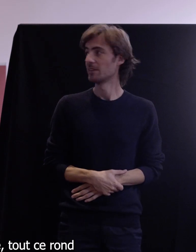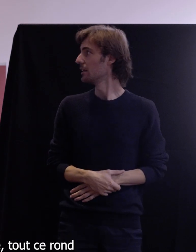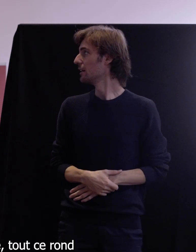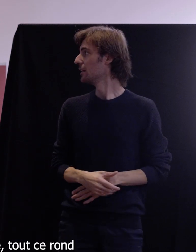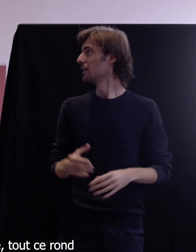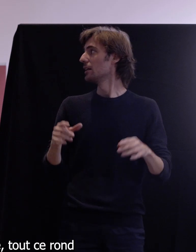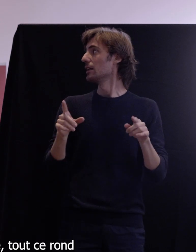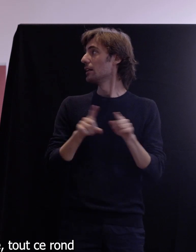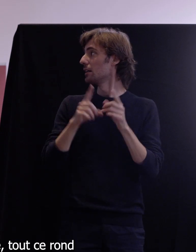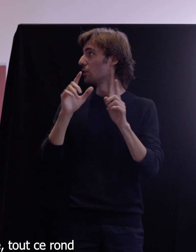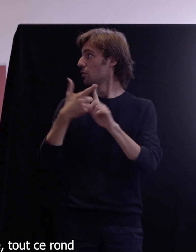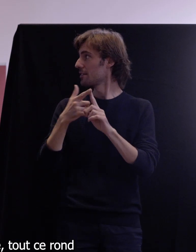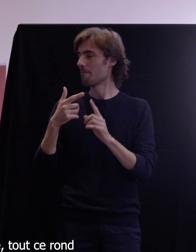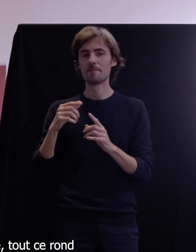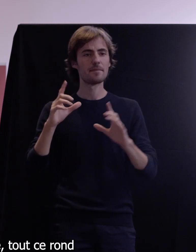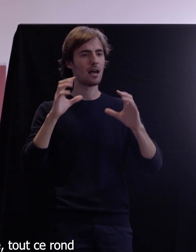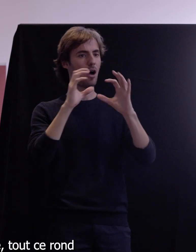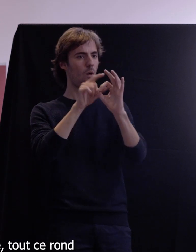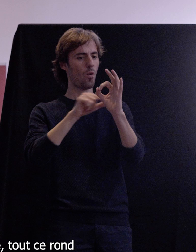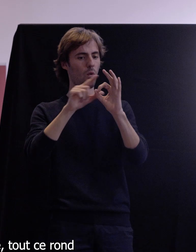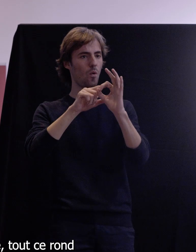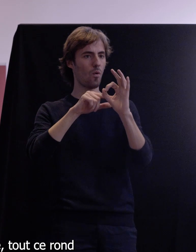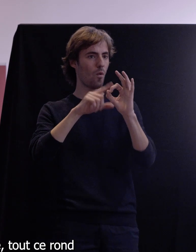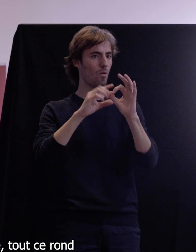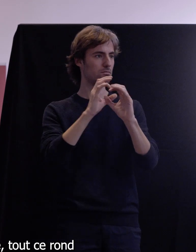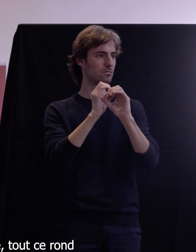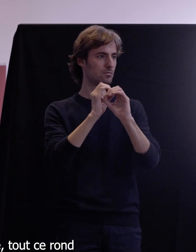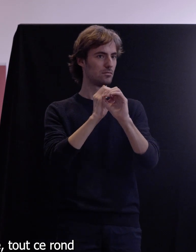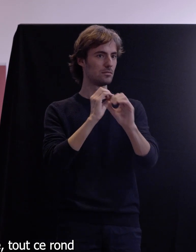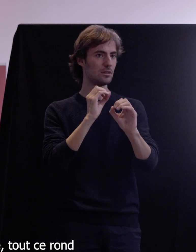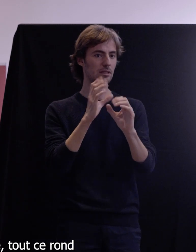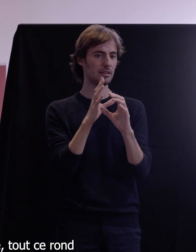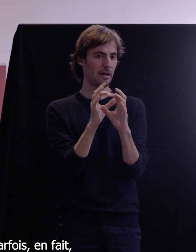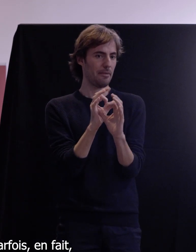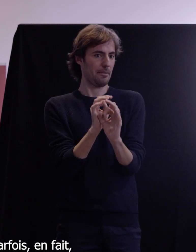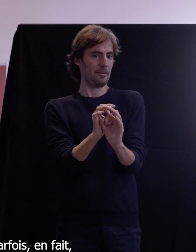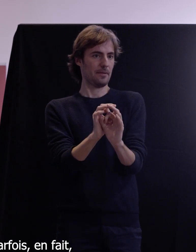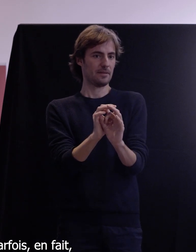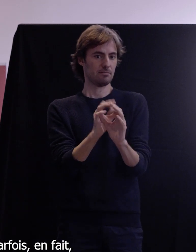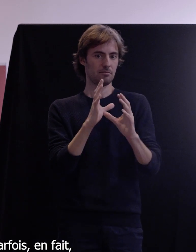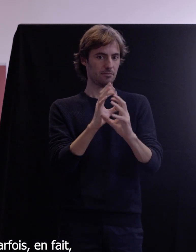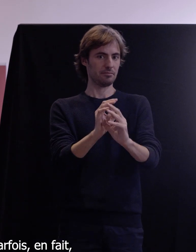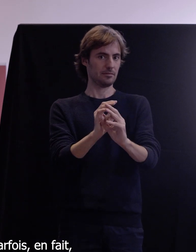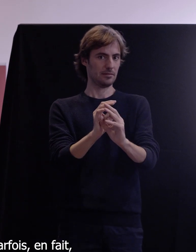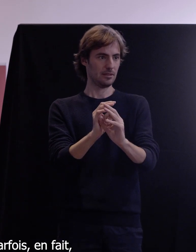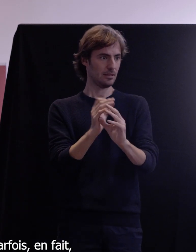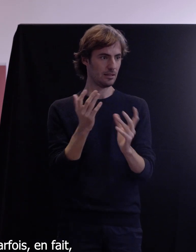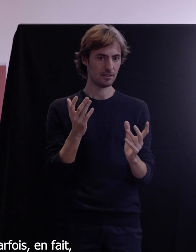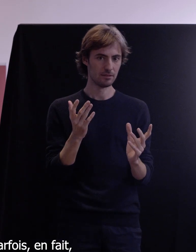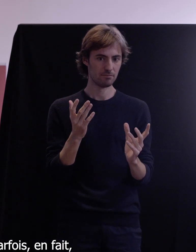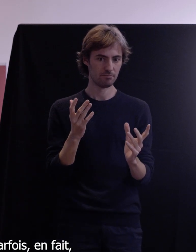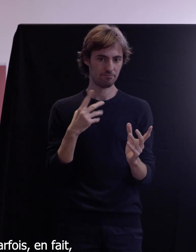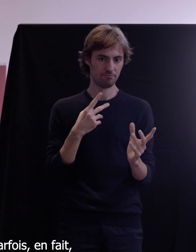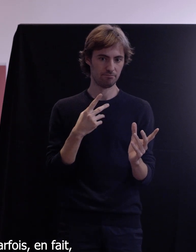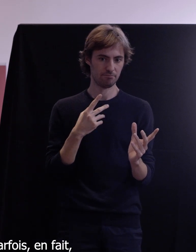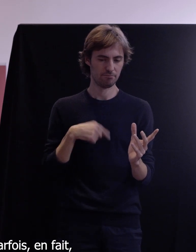rond, là, toute cette gaine, là, tout ce rond, qui est aussi extrêmement diminué et qui fait que parfois, en fait, on n'arrive